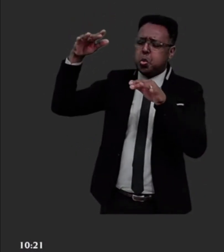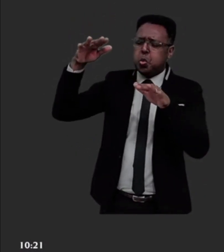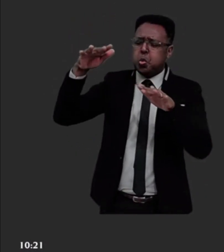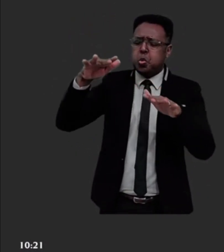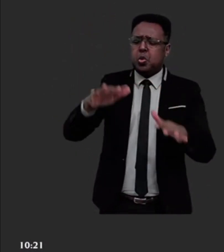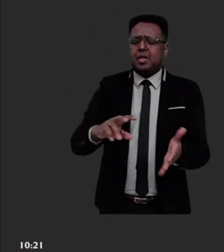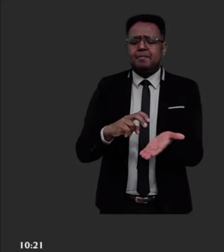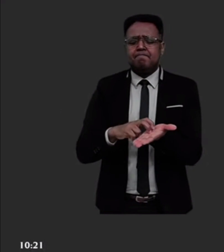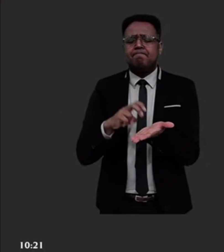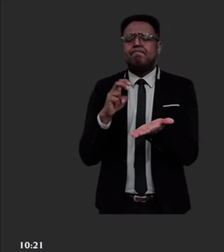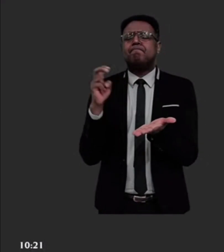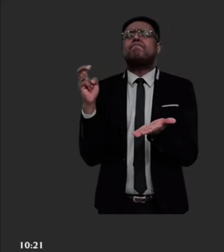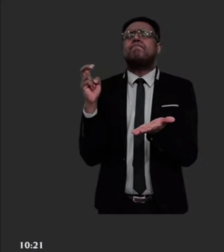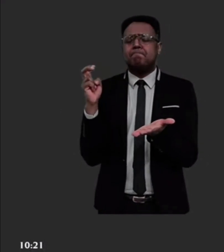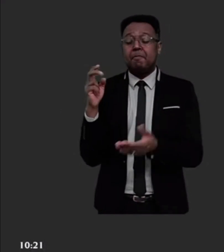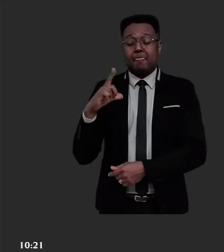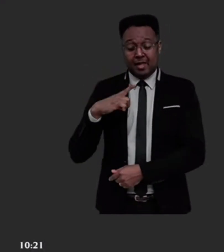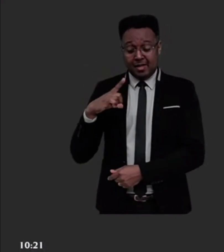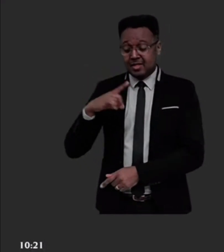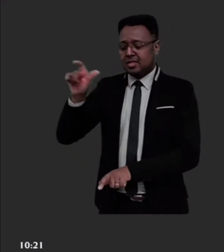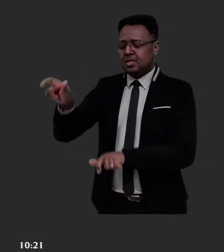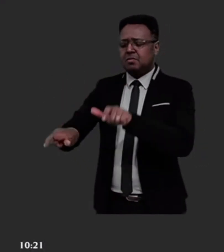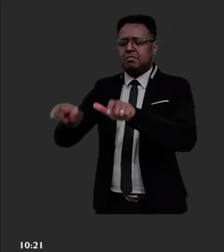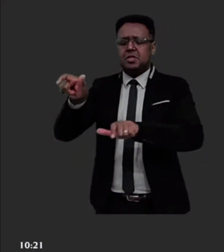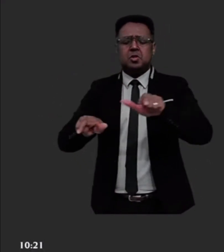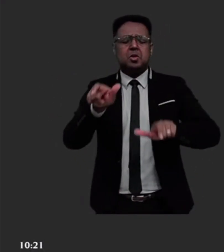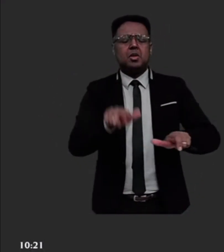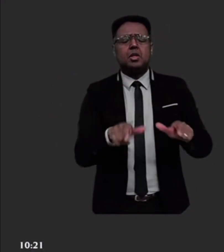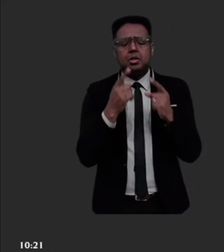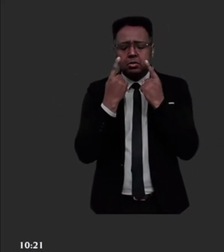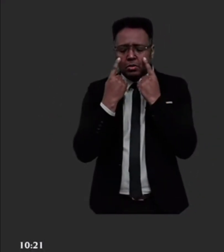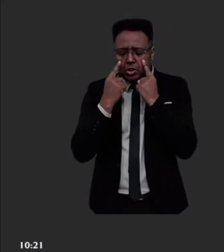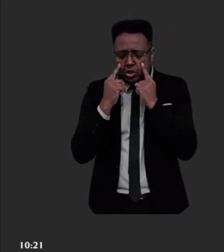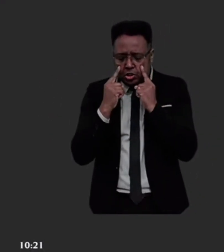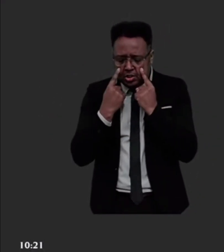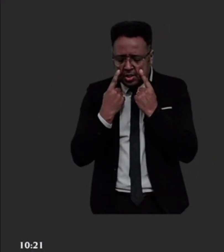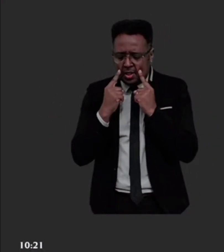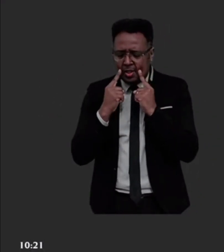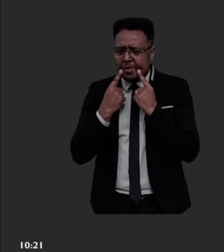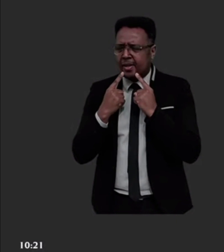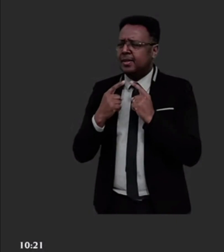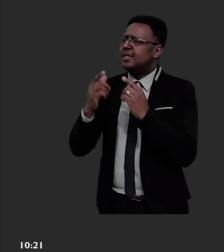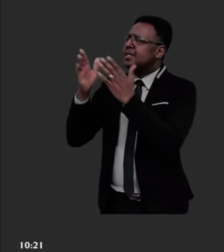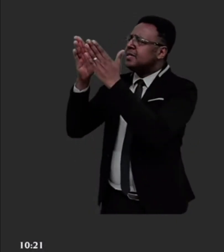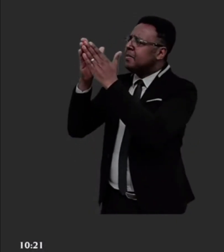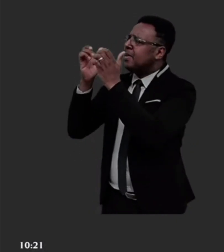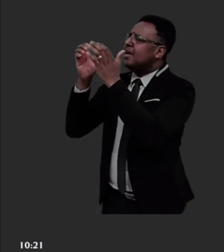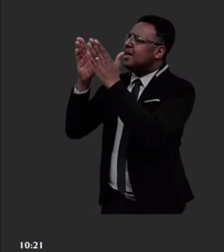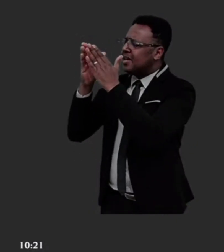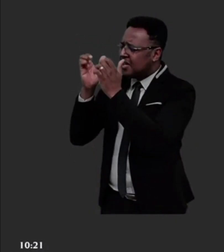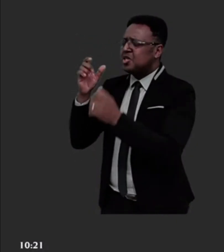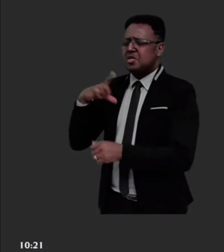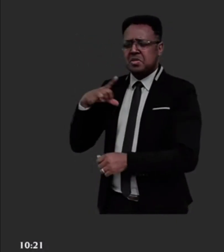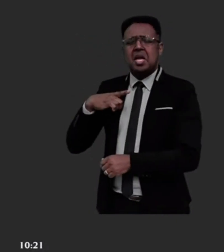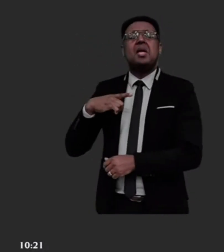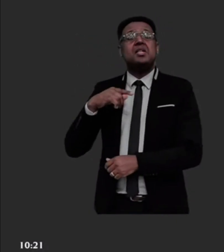manhã, porque alguém aqui ainda chora, alguém ainda que clama, alguém ainda que pede, alguém